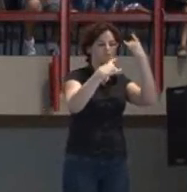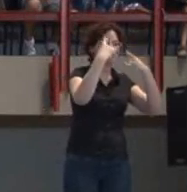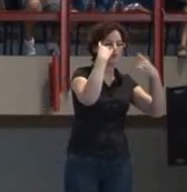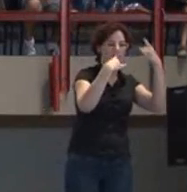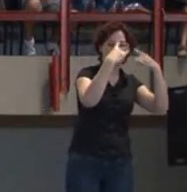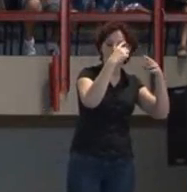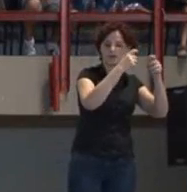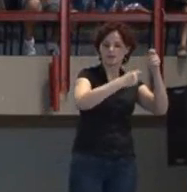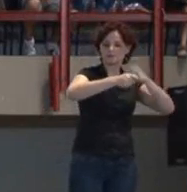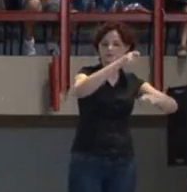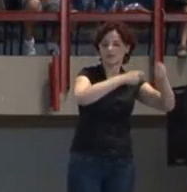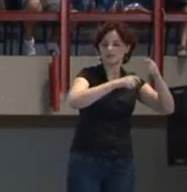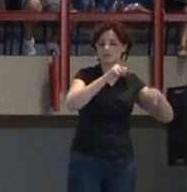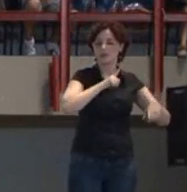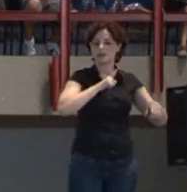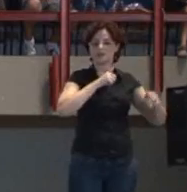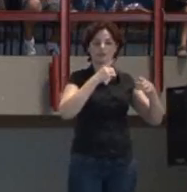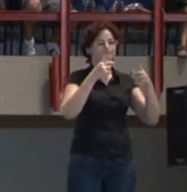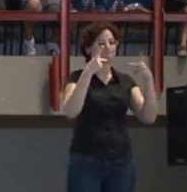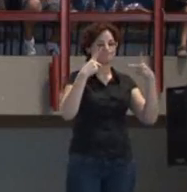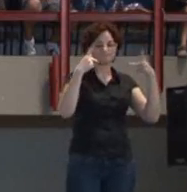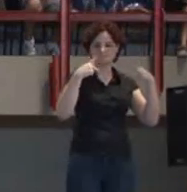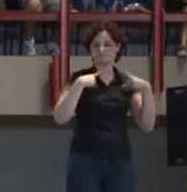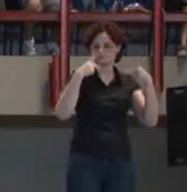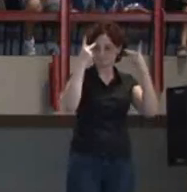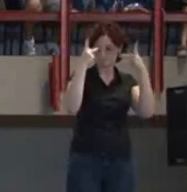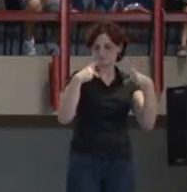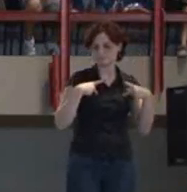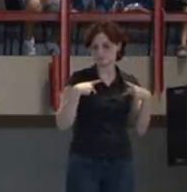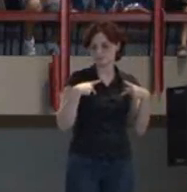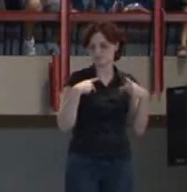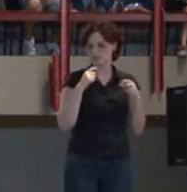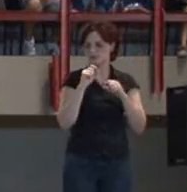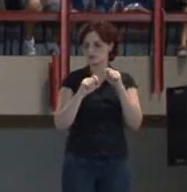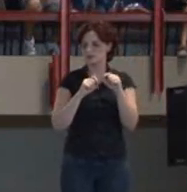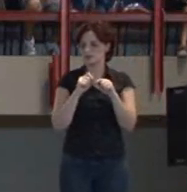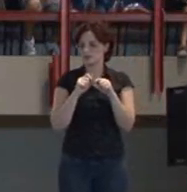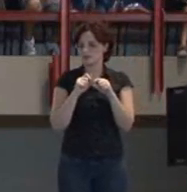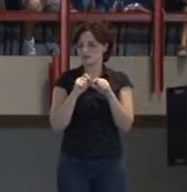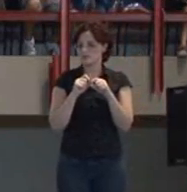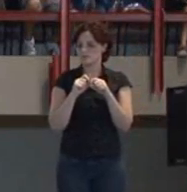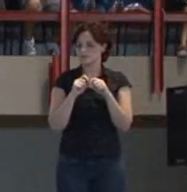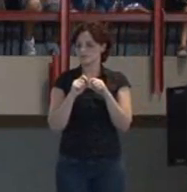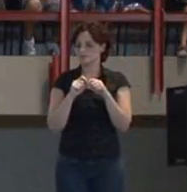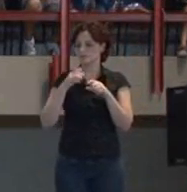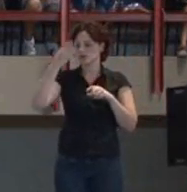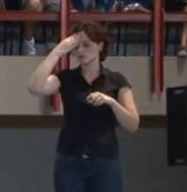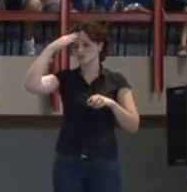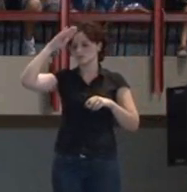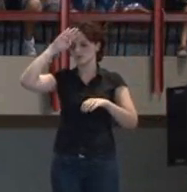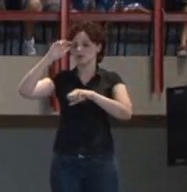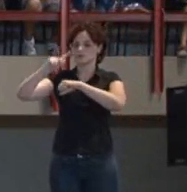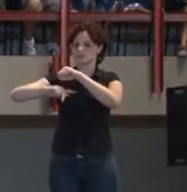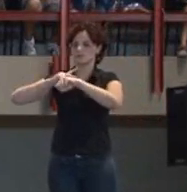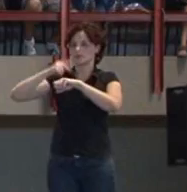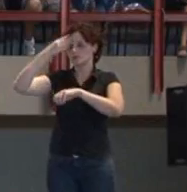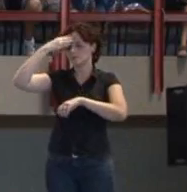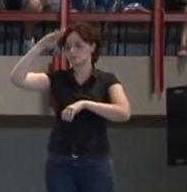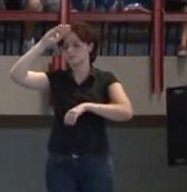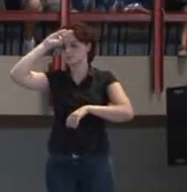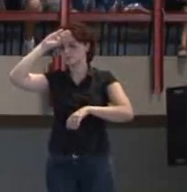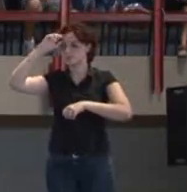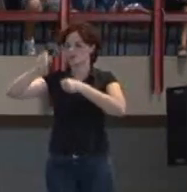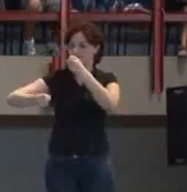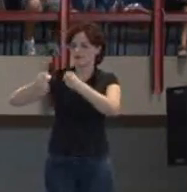direito aqui tem lá não em Cuba se você for hoje ainda em Cuba os carros